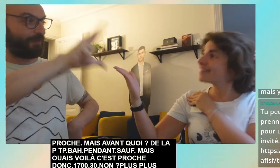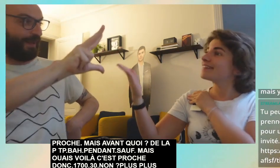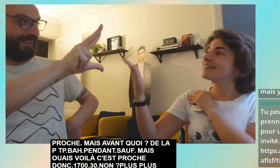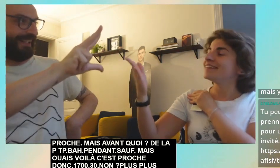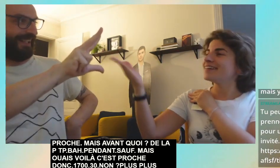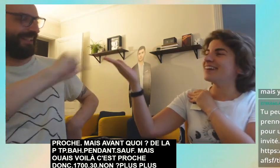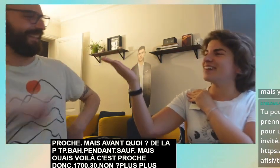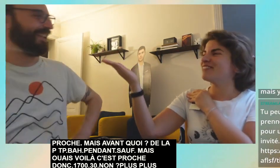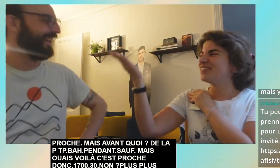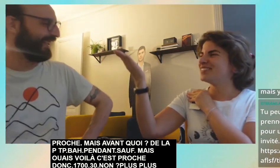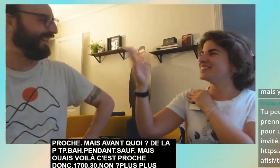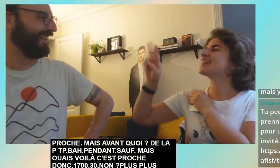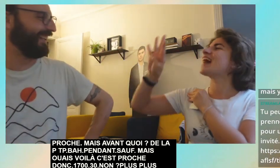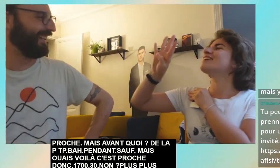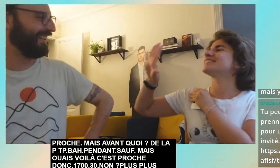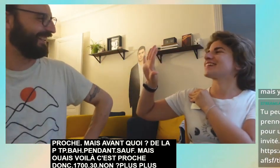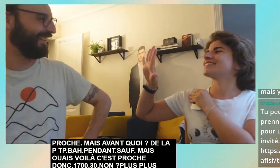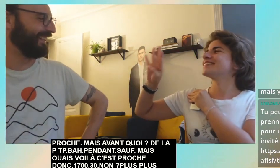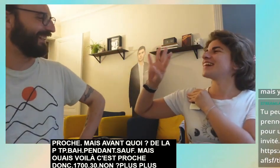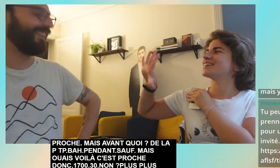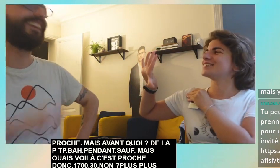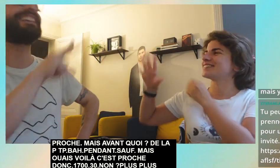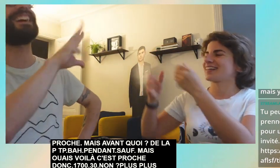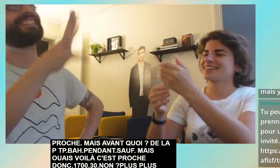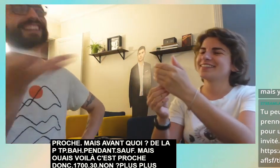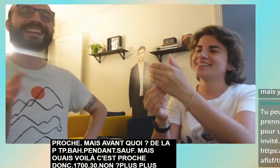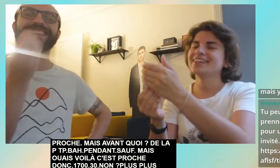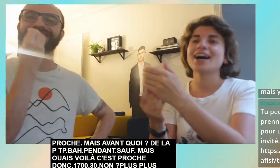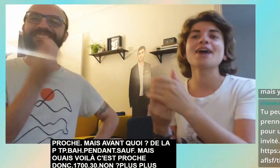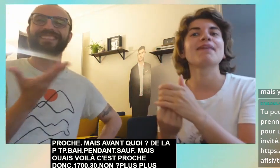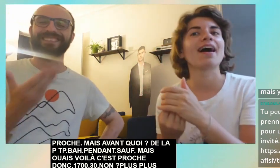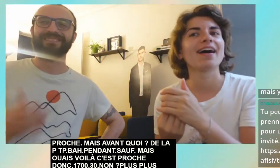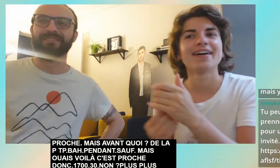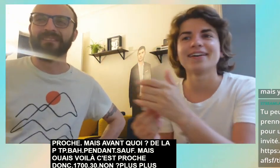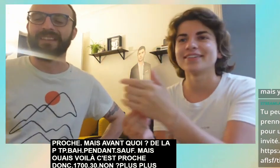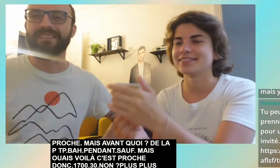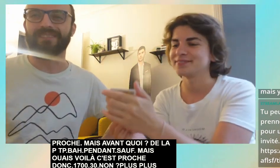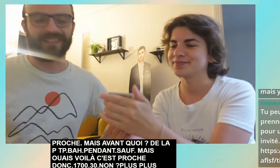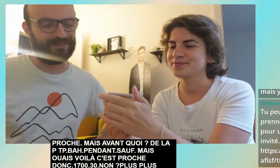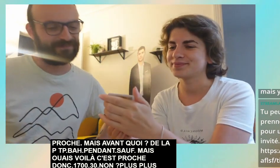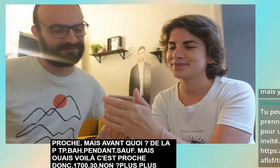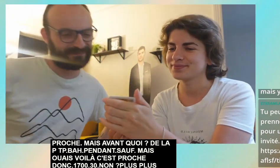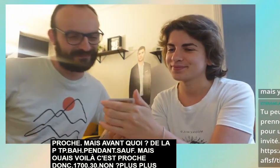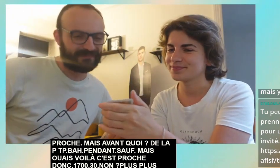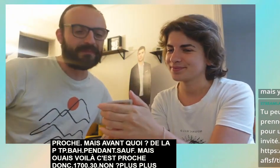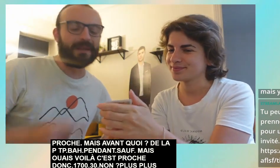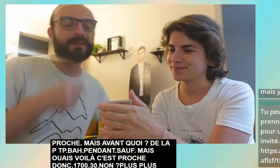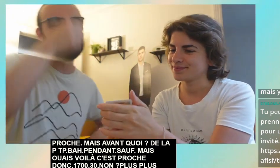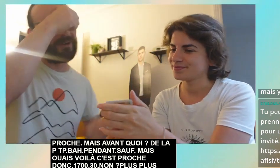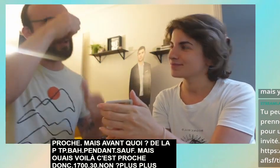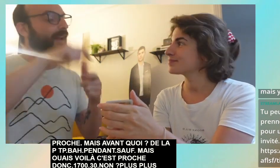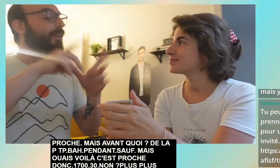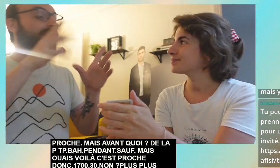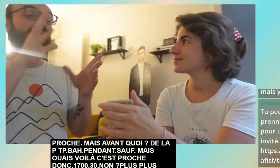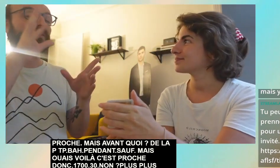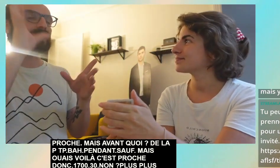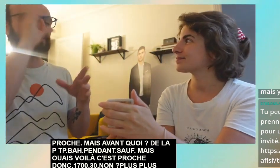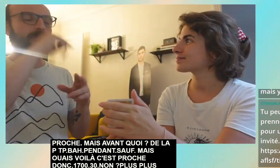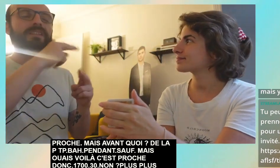1743. Allez. 45. Oh, 45. Ah bah. Voilà. Oui, je me rappelle. Alors, j'ai oublié